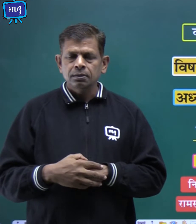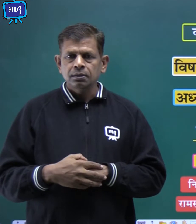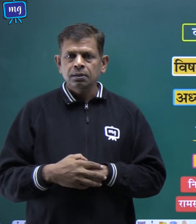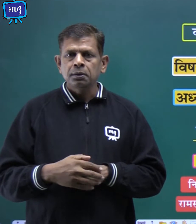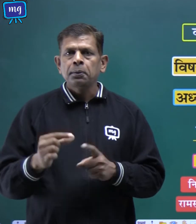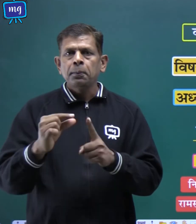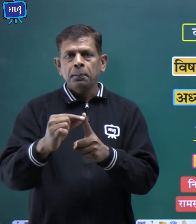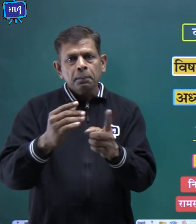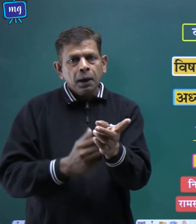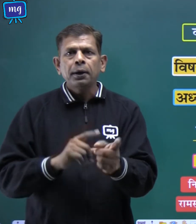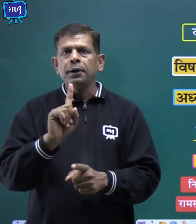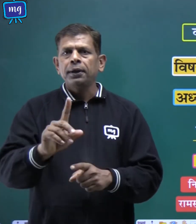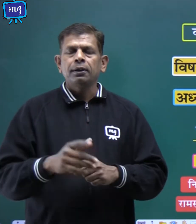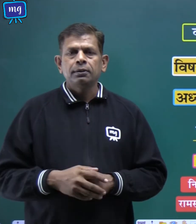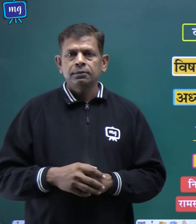भाग 1।